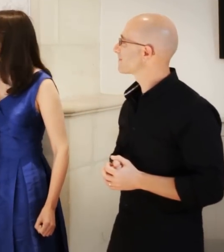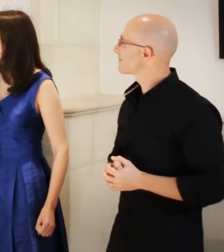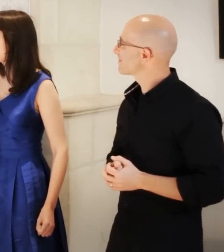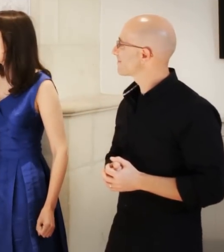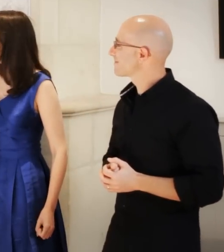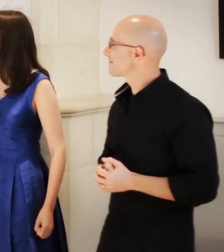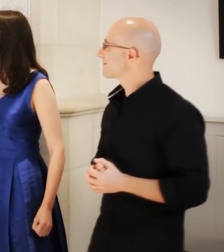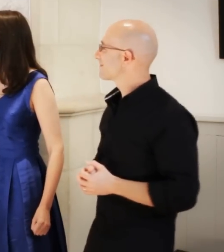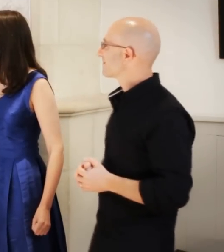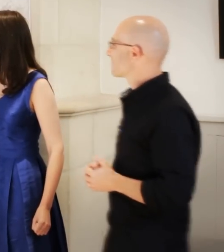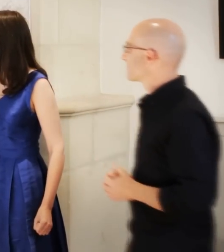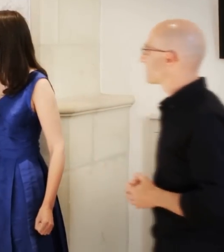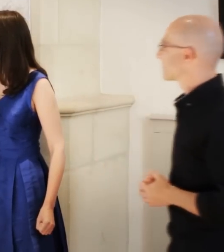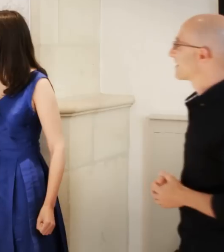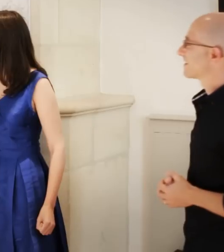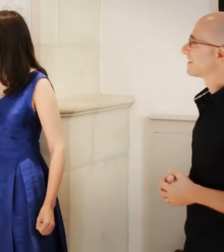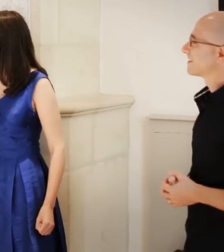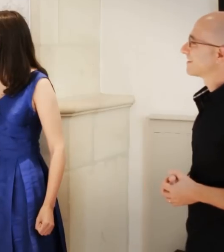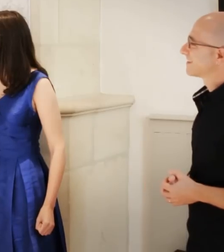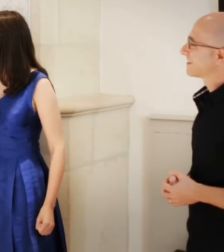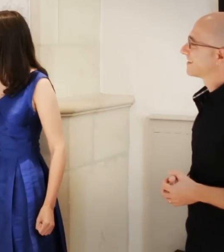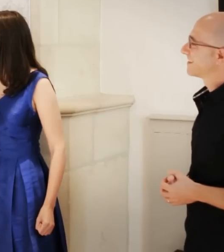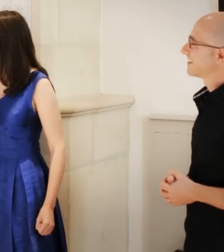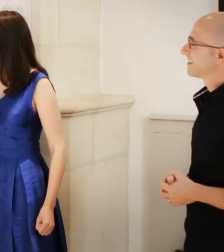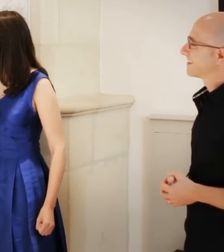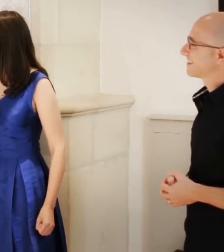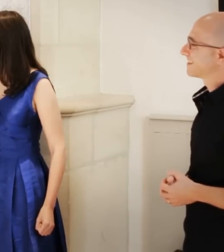Donc bonsoir, bienvenue dans la ville bleue.